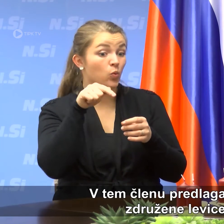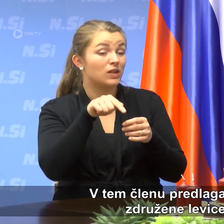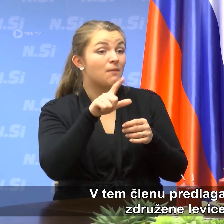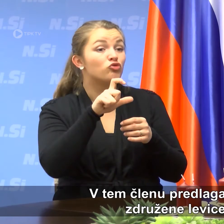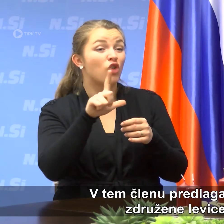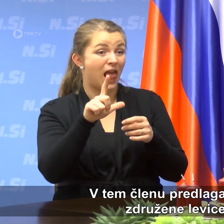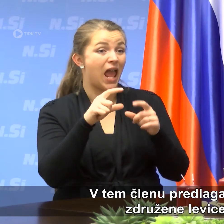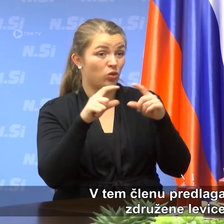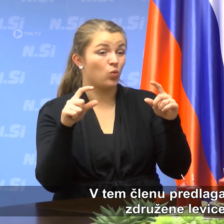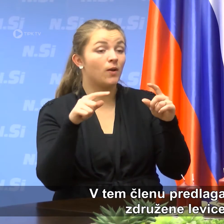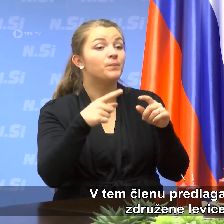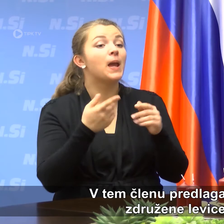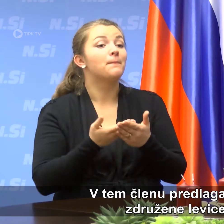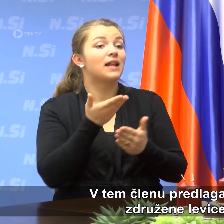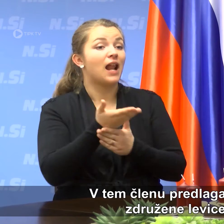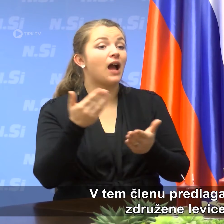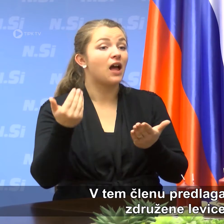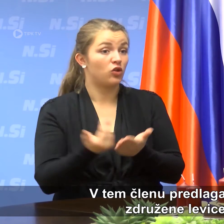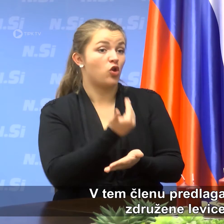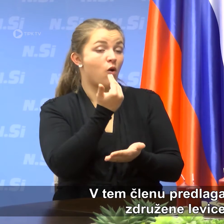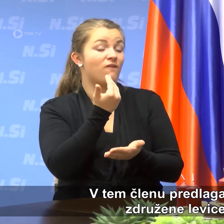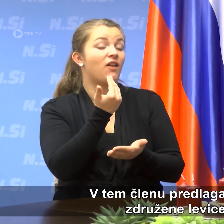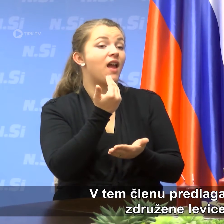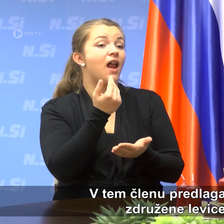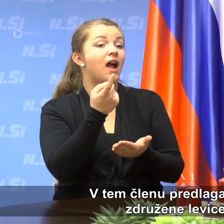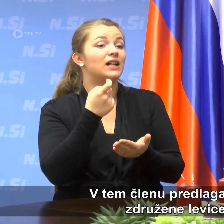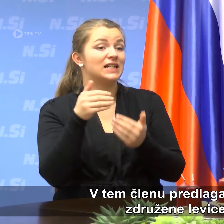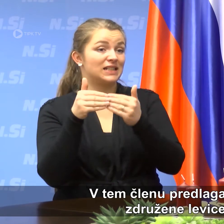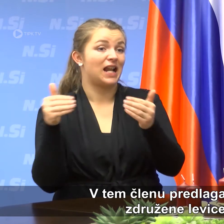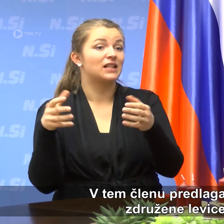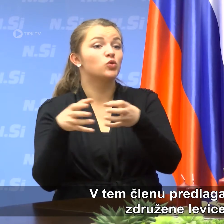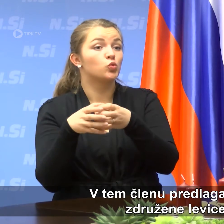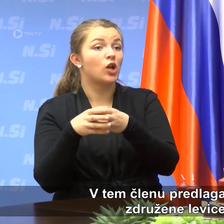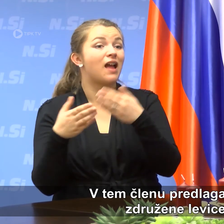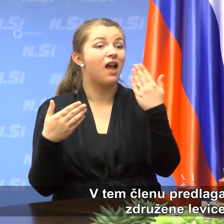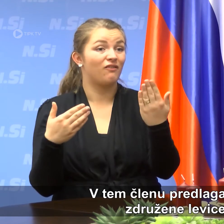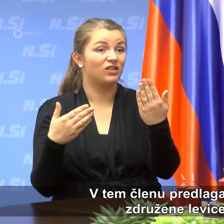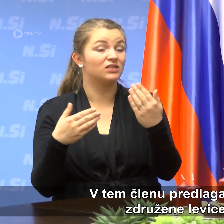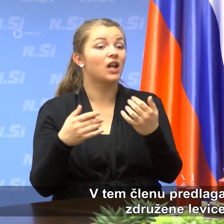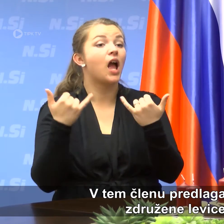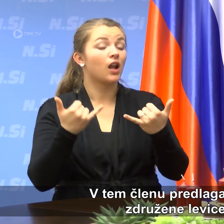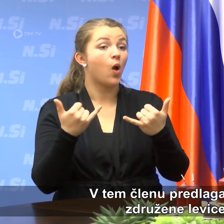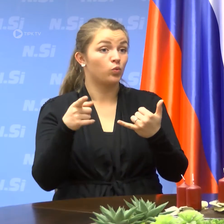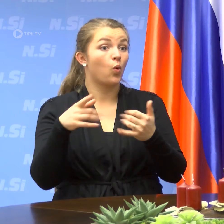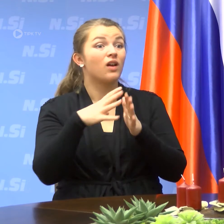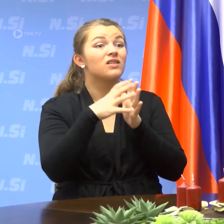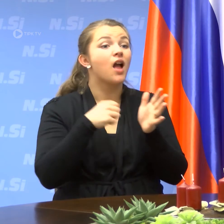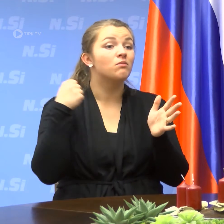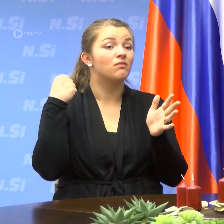členu predlagana novela strani Združene levice ravno jemlje